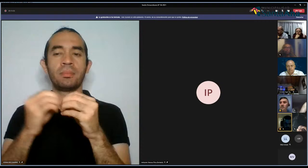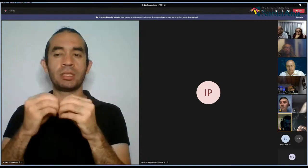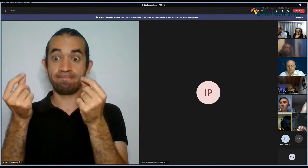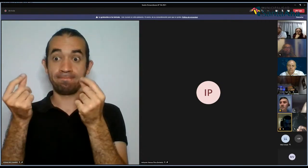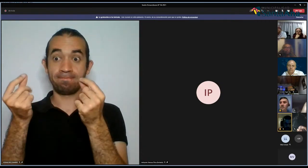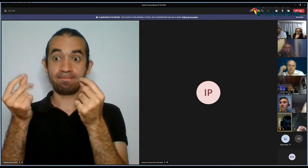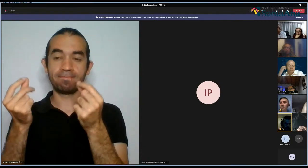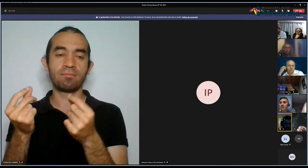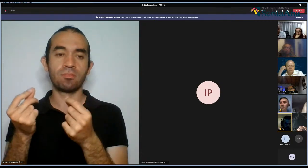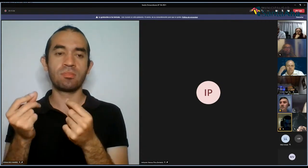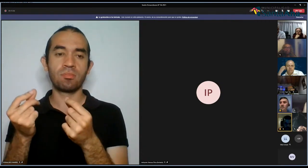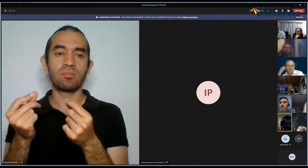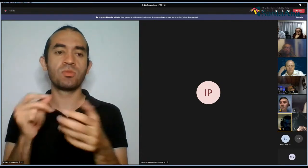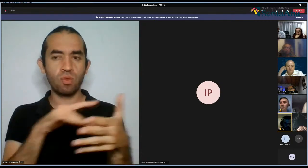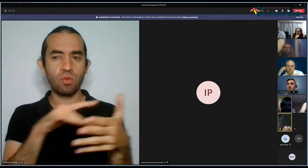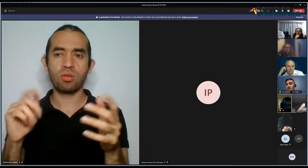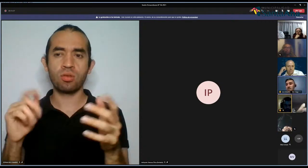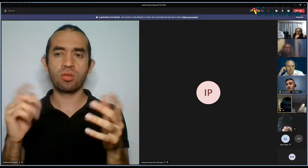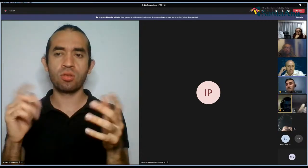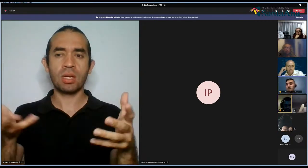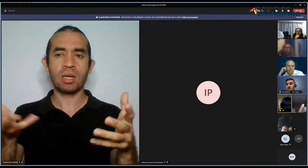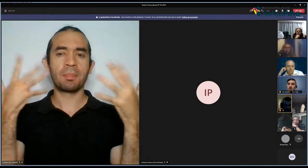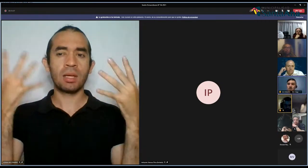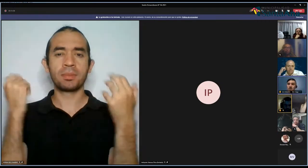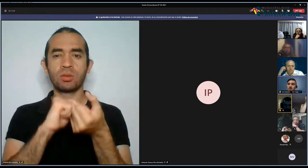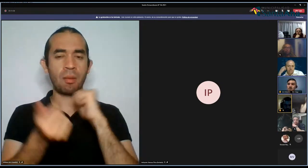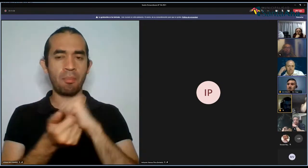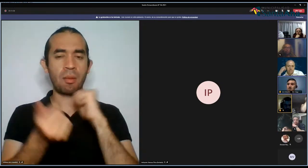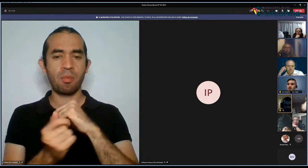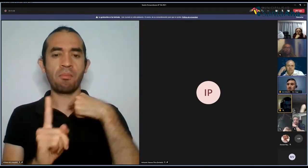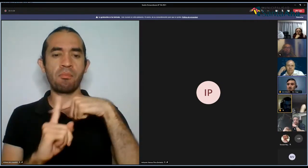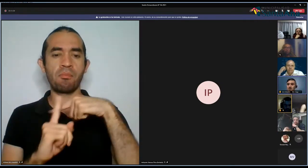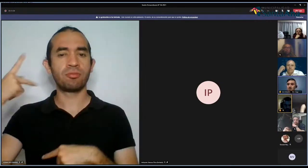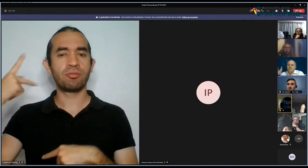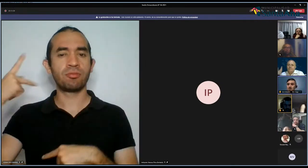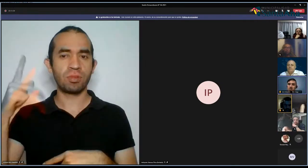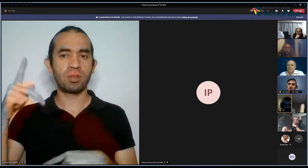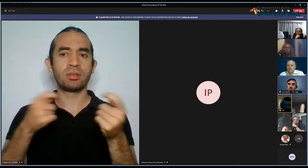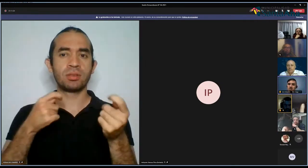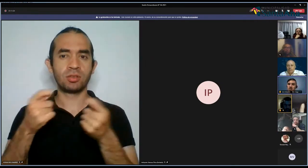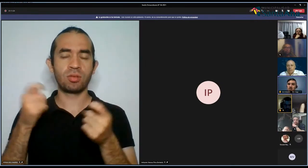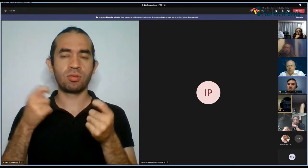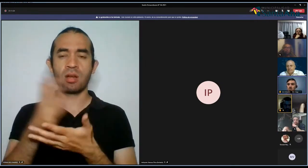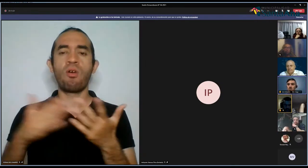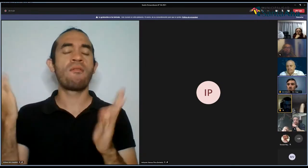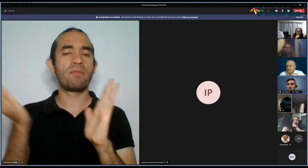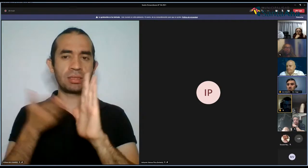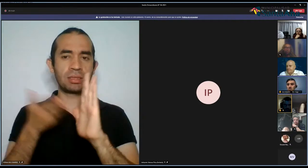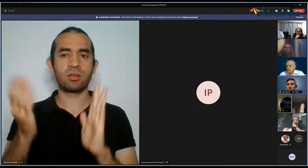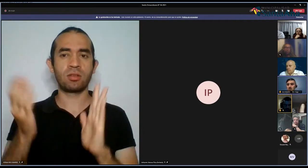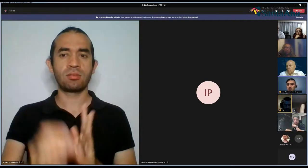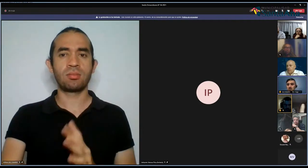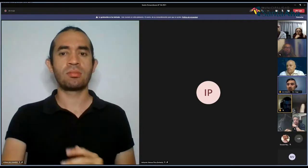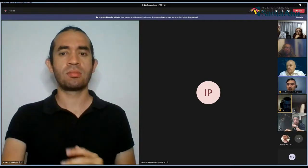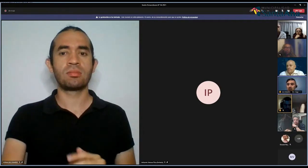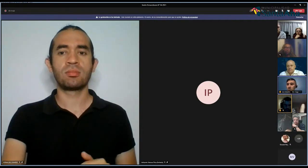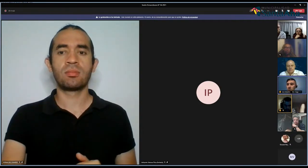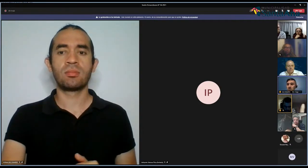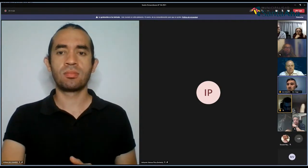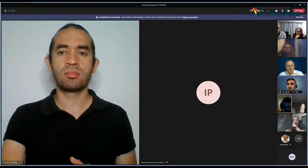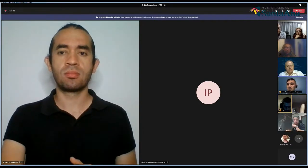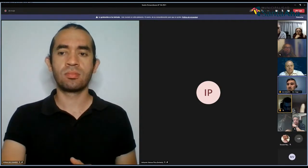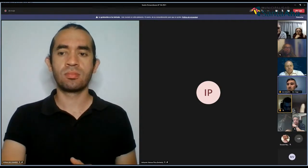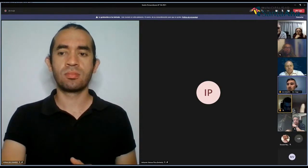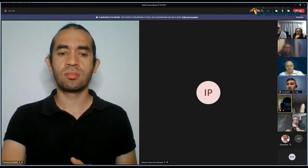que haya estudios de cambio climático y gestiones de riesgo en lugares en los que tenemos afectaciones nosotros esté en el cantón